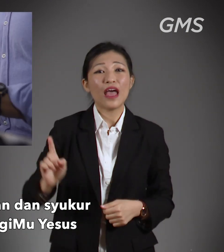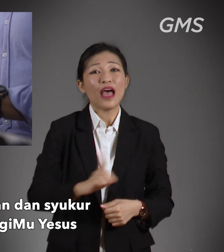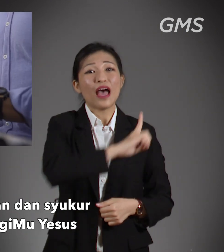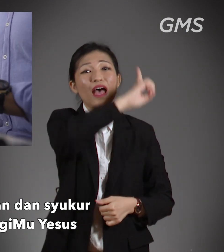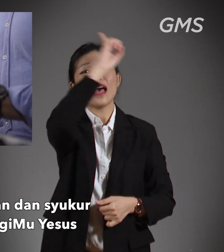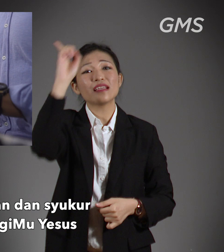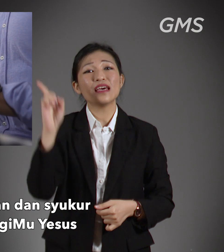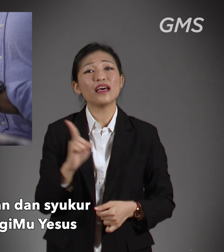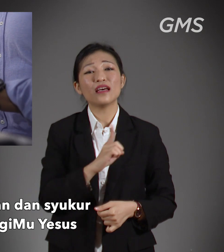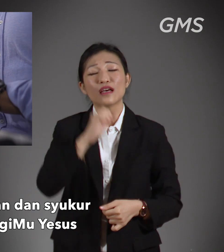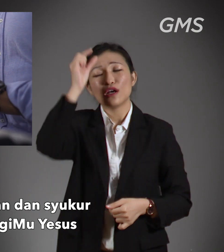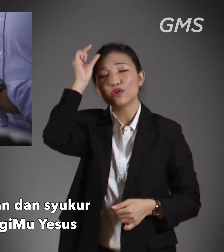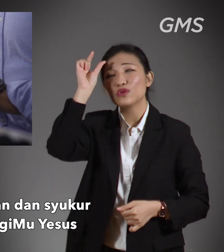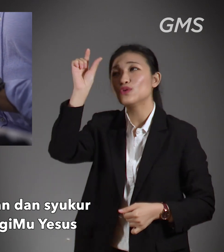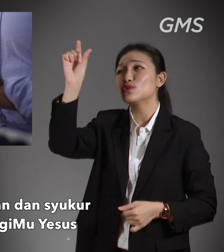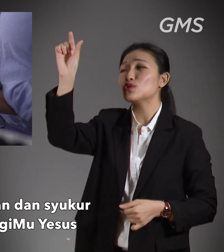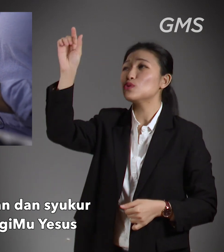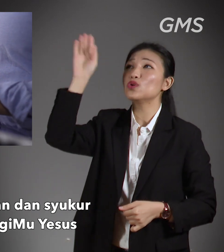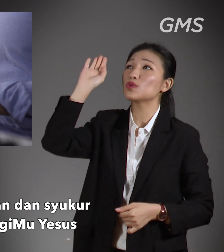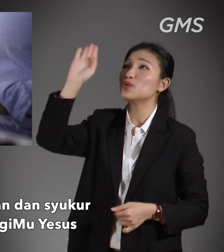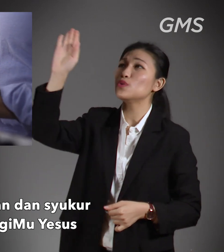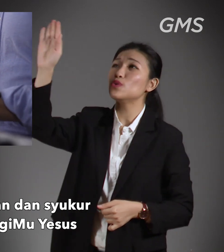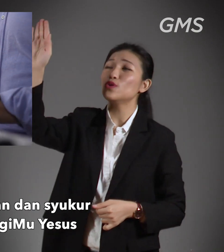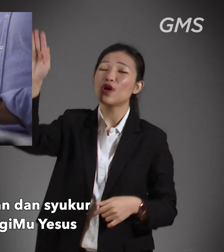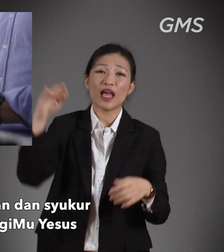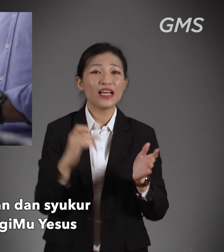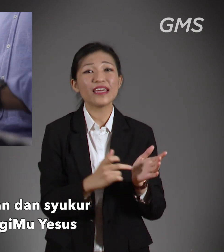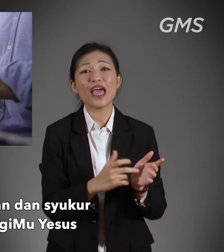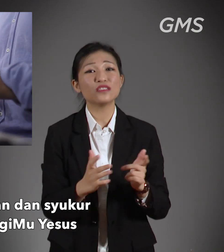syukur hanya bagimu